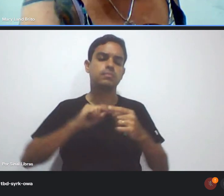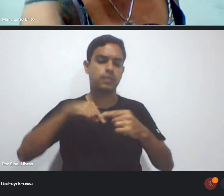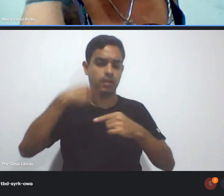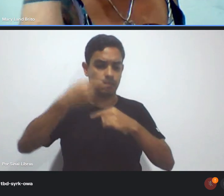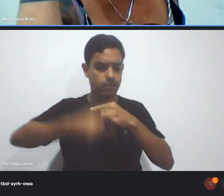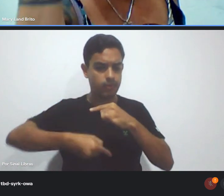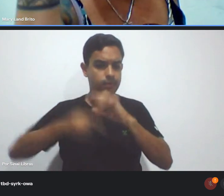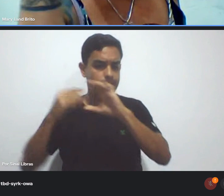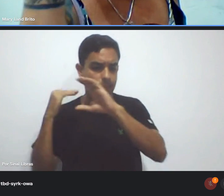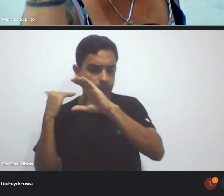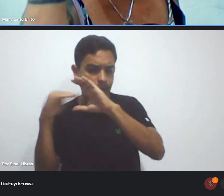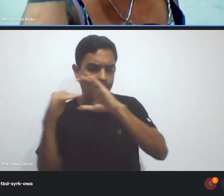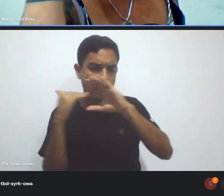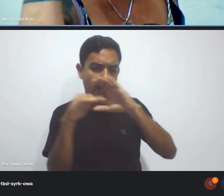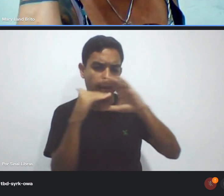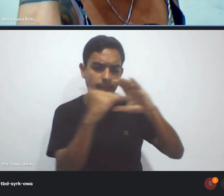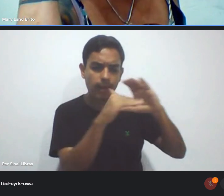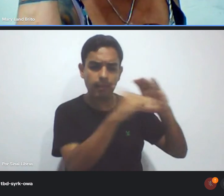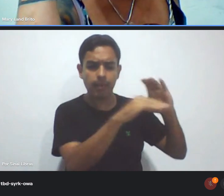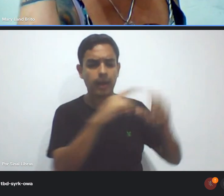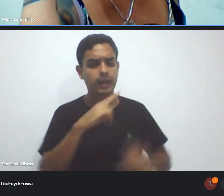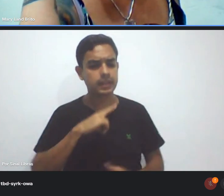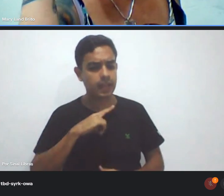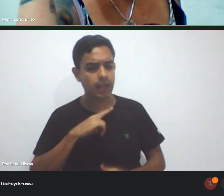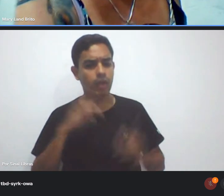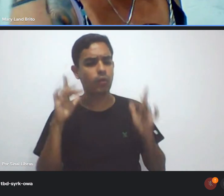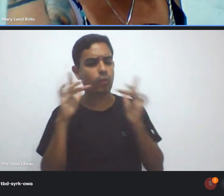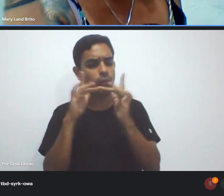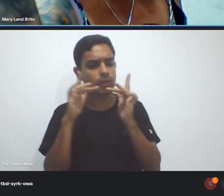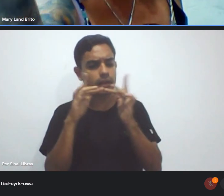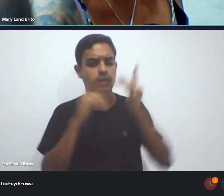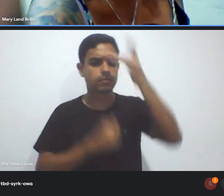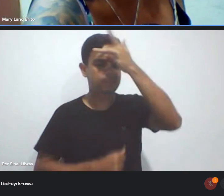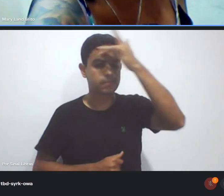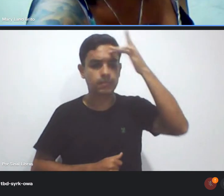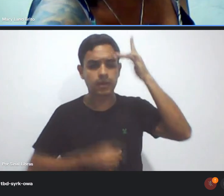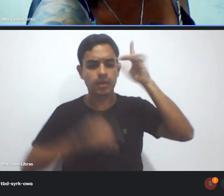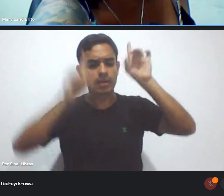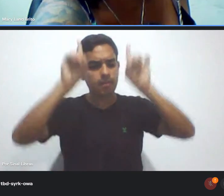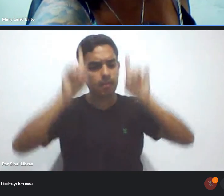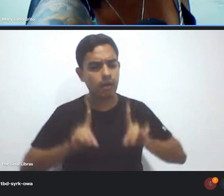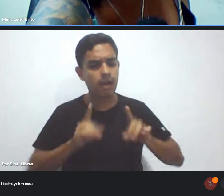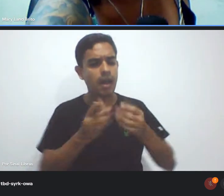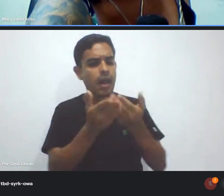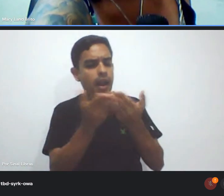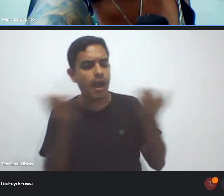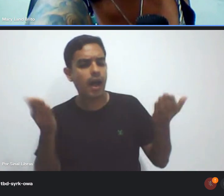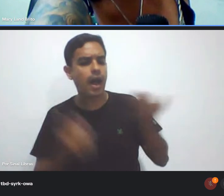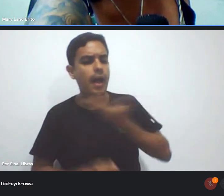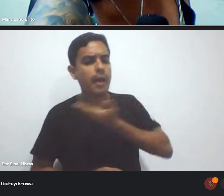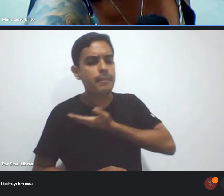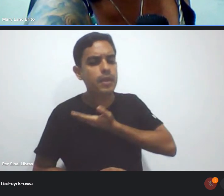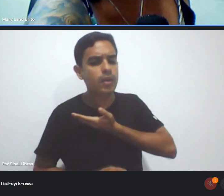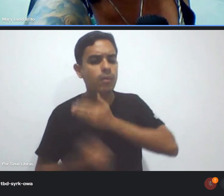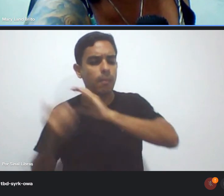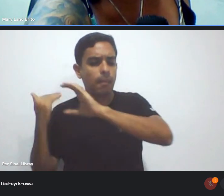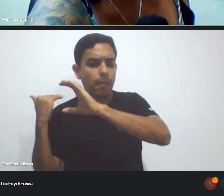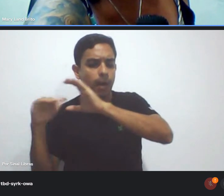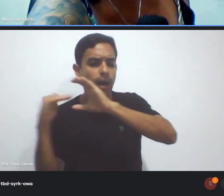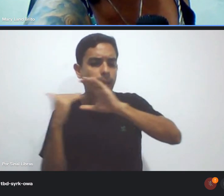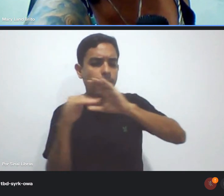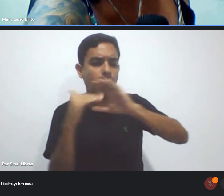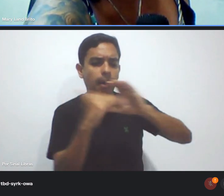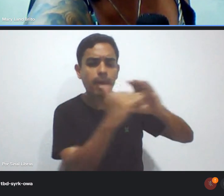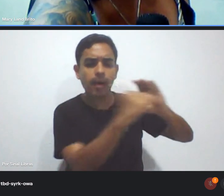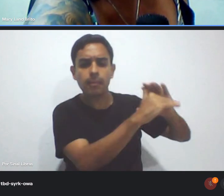que eles têm contato de pessoas com deficiência, para que vocês mandem para os amigos e vejam no YouTube, e vê se bota o povo,